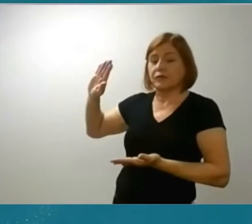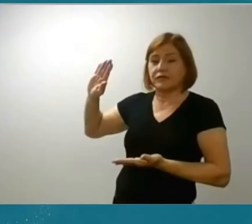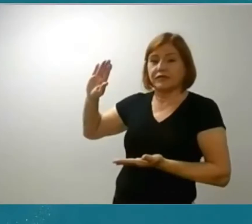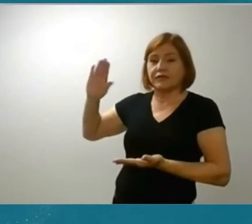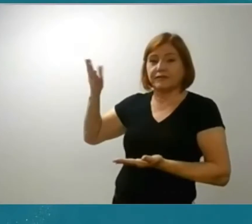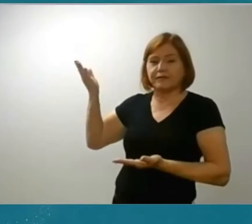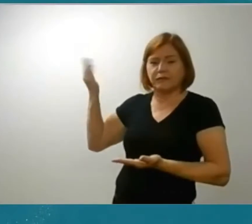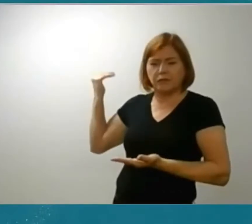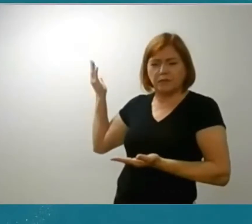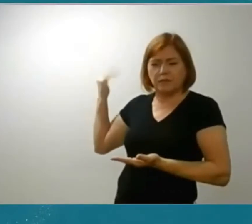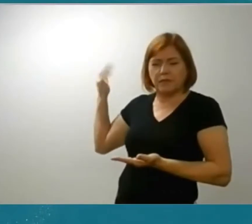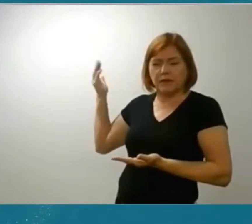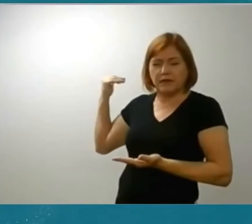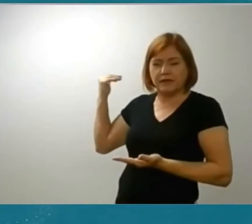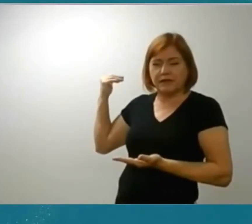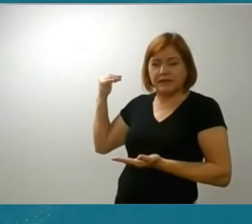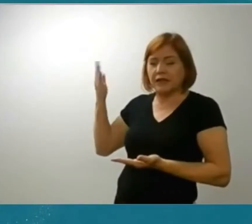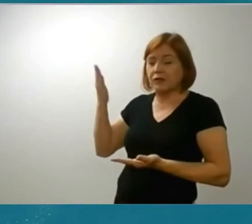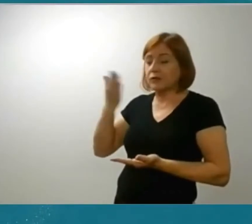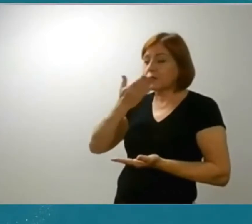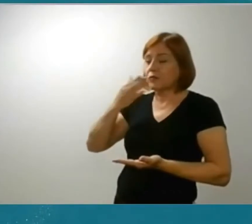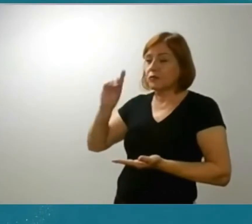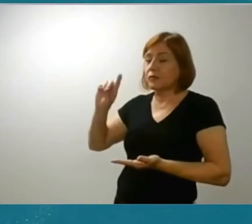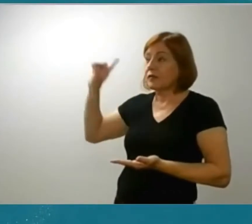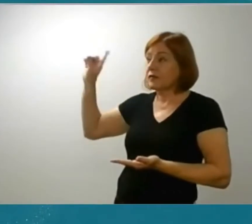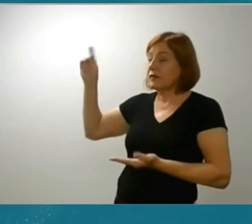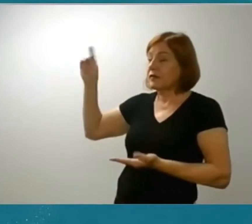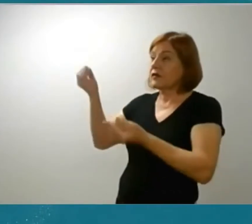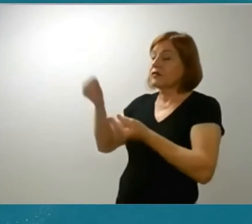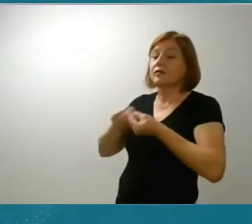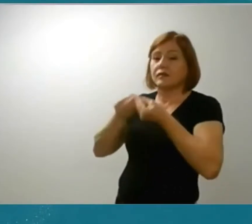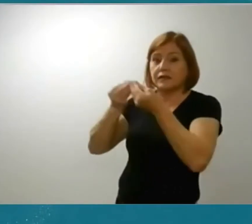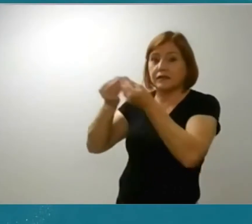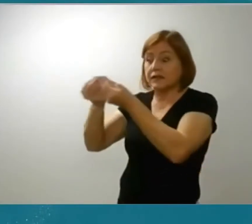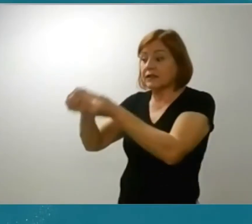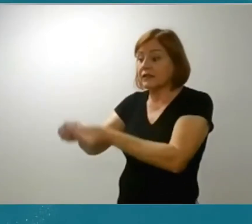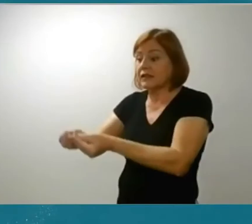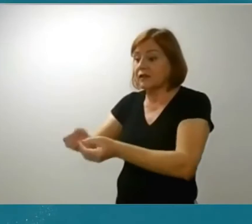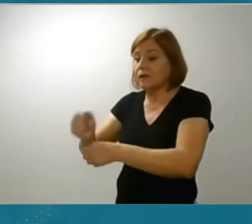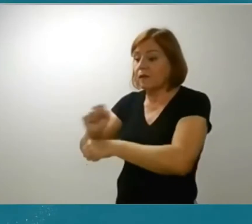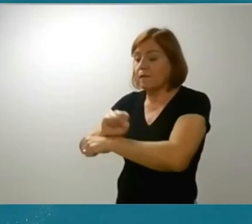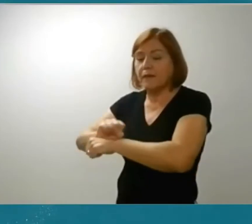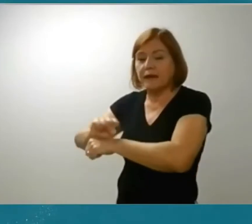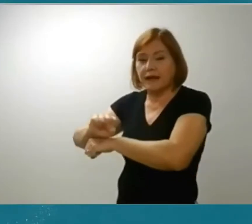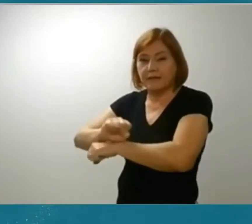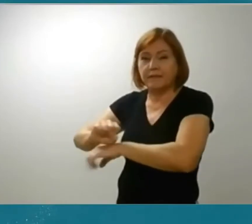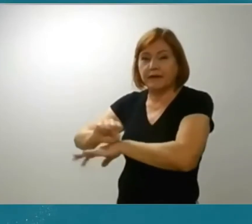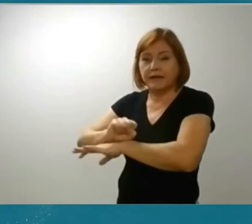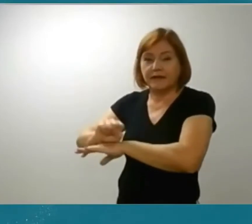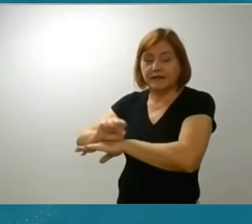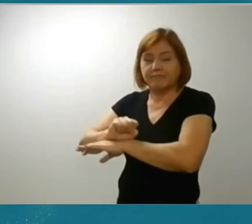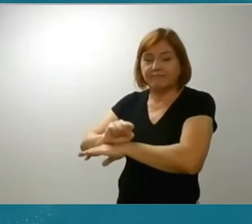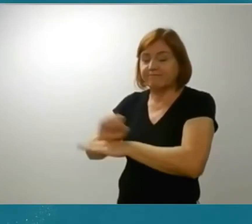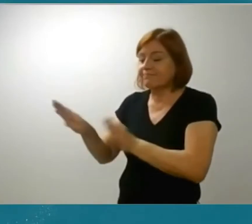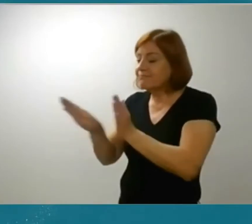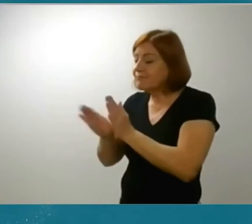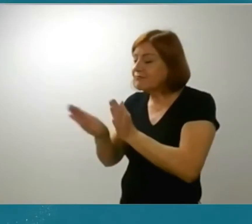da sabedoria como do conhecimento de Deus. Irmãos, ninguém consegue perscrutar